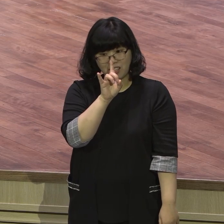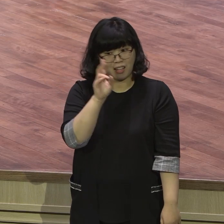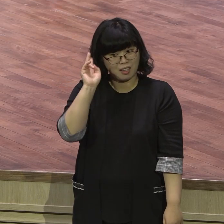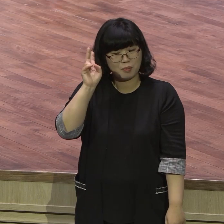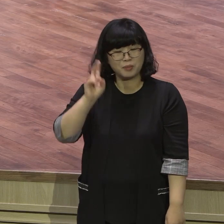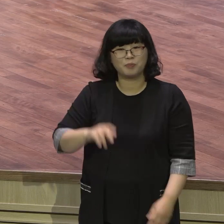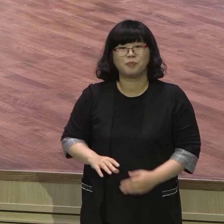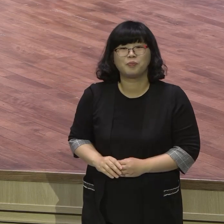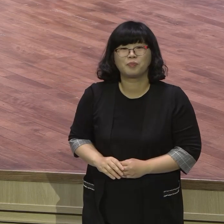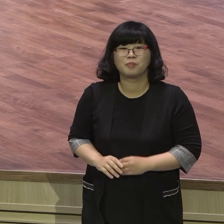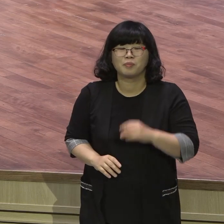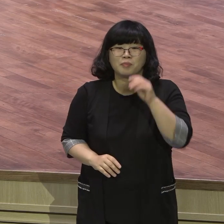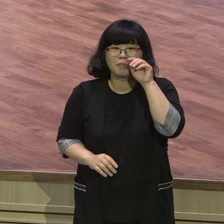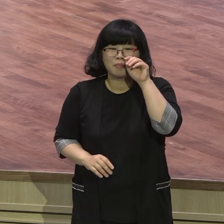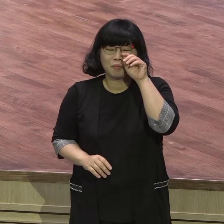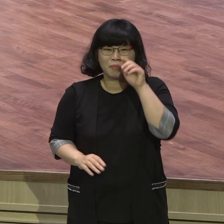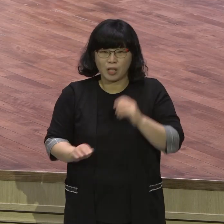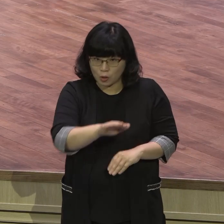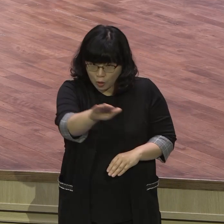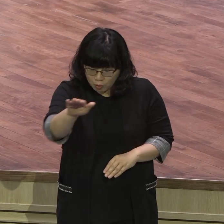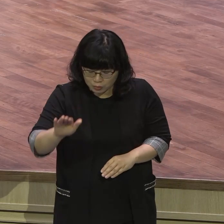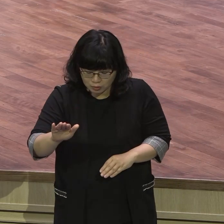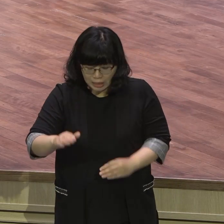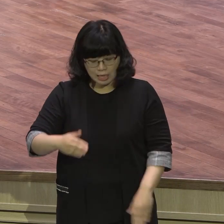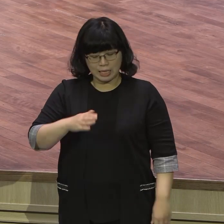이게 이까지 가야